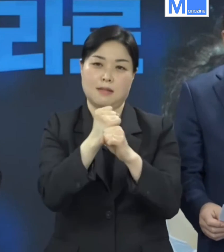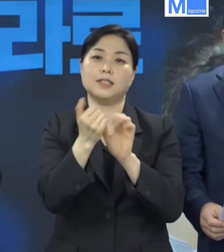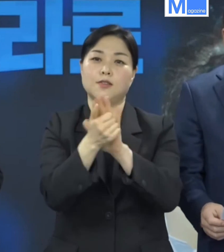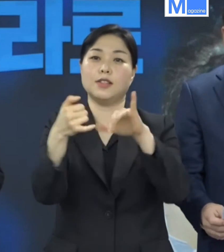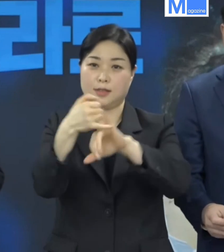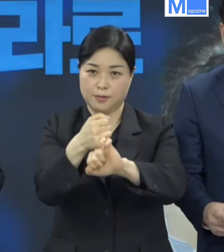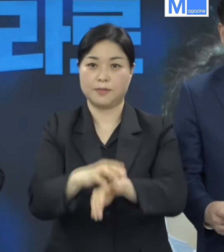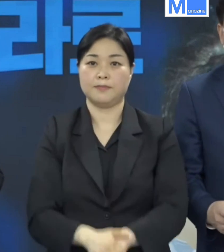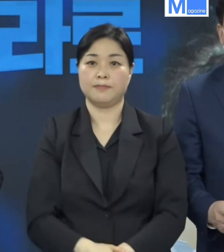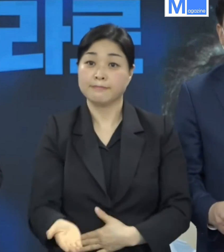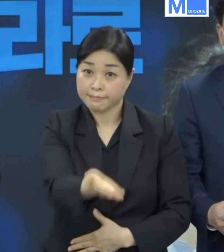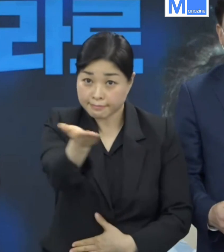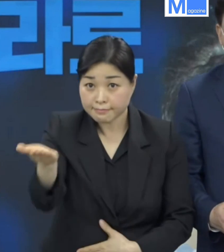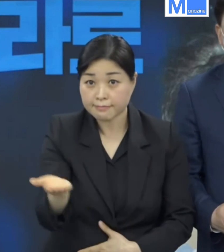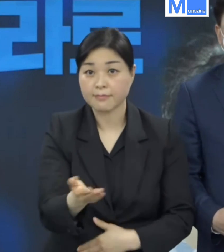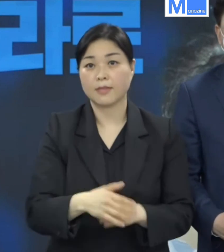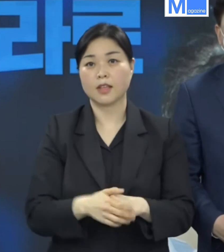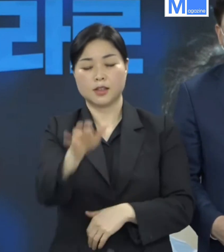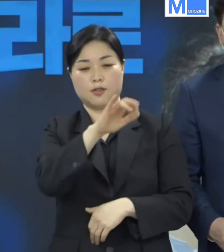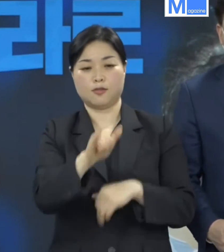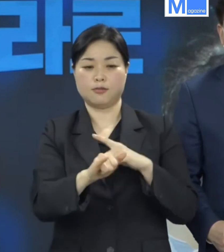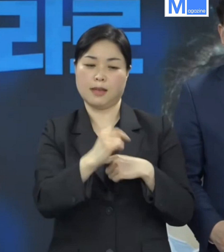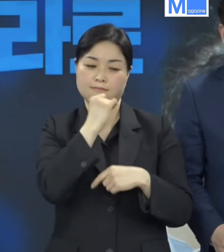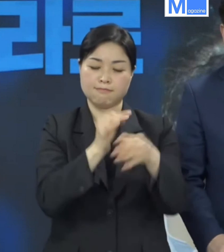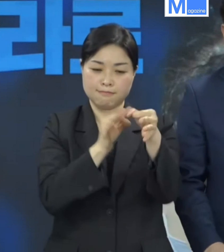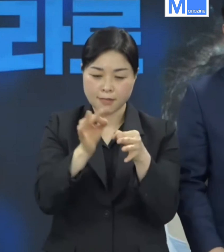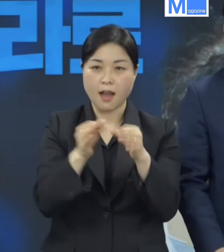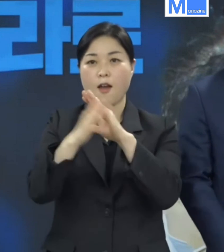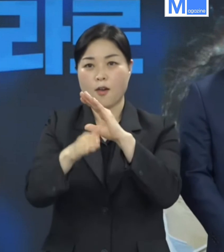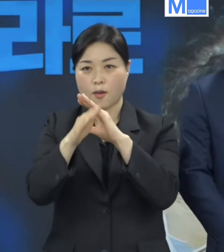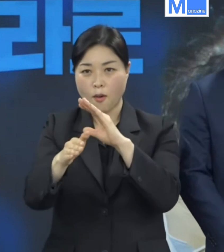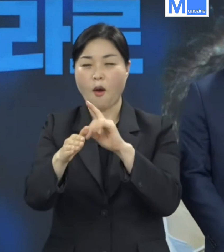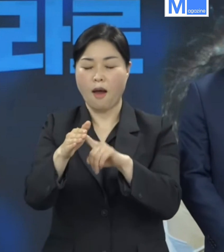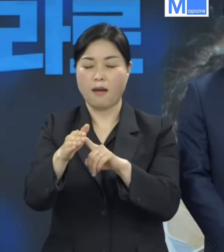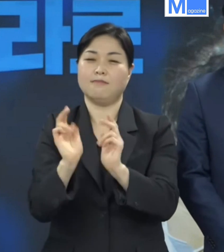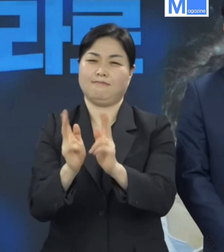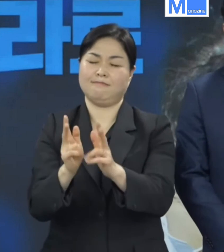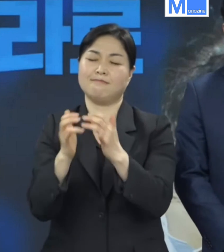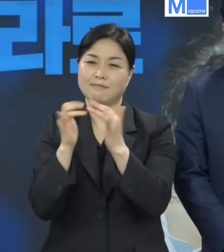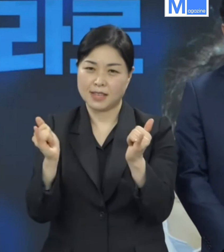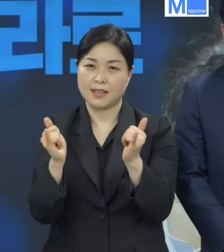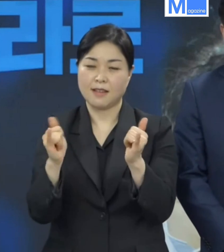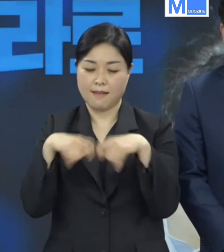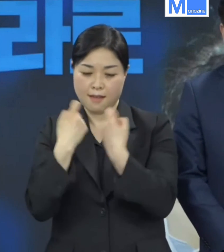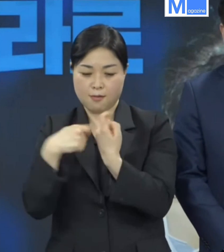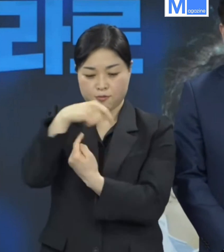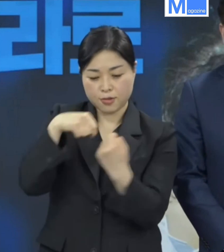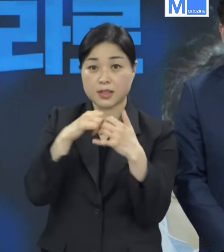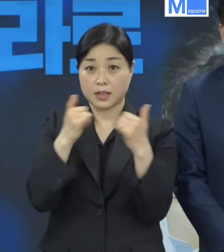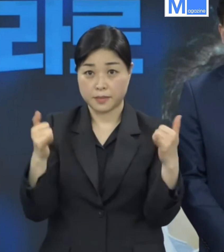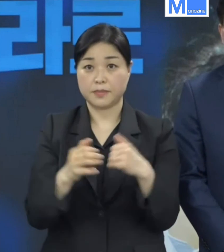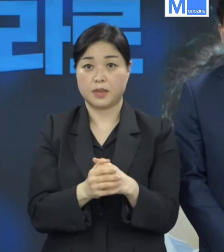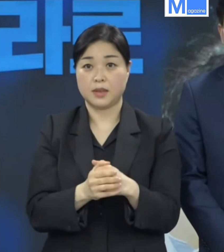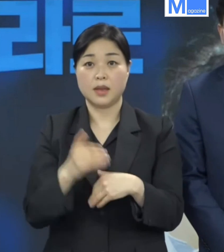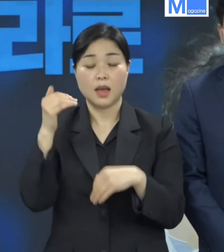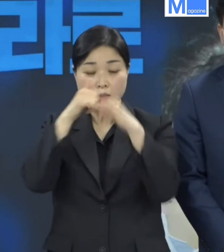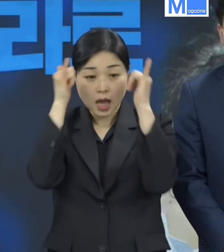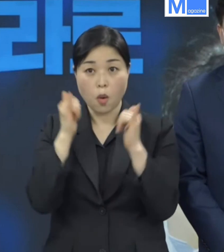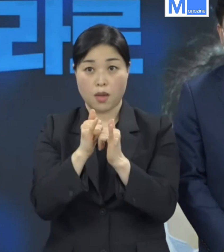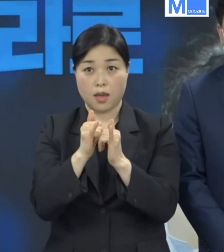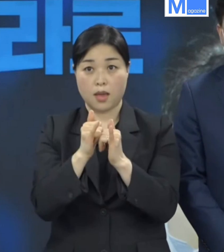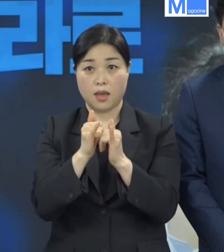존경하는 국민 여러분, 그리고 전국의 소상공인과 자영업자 여러분, 우리 사회의 건강한 생명,